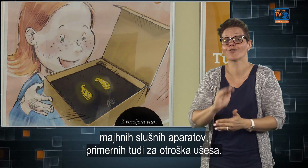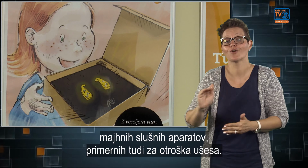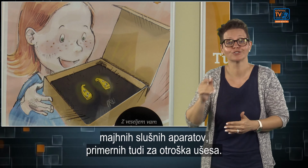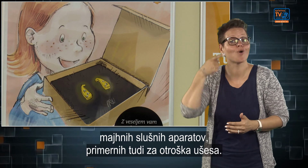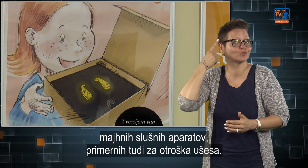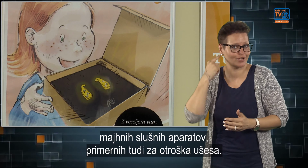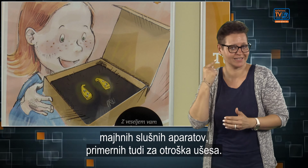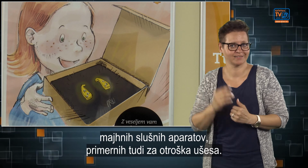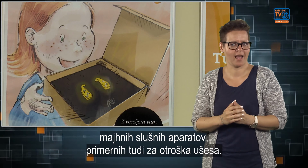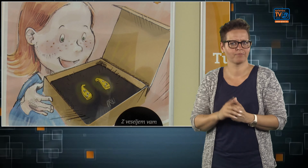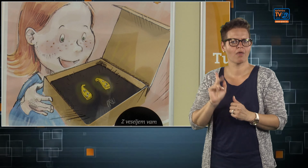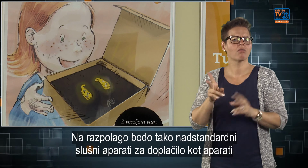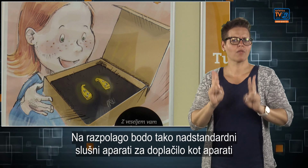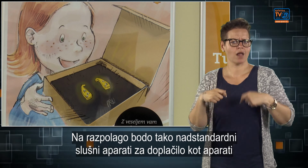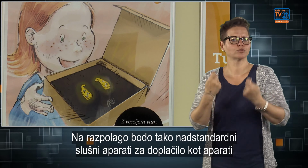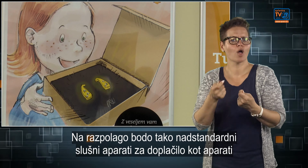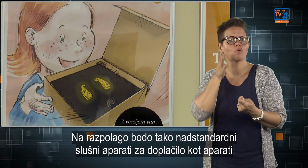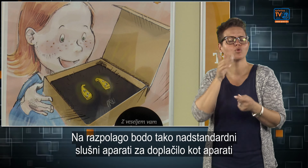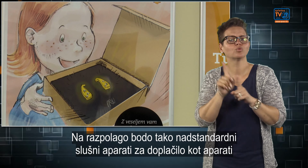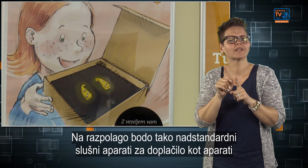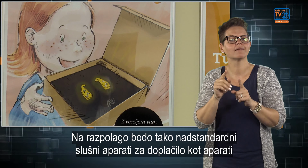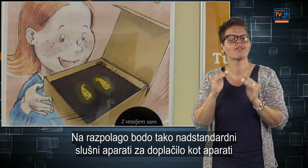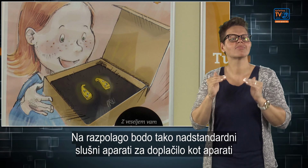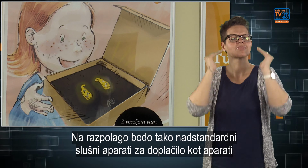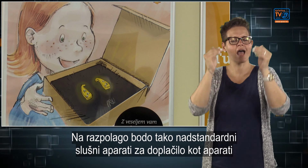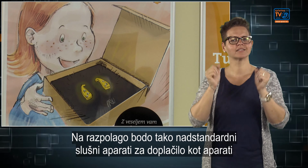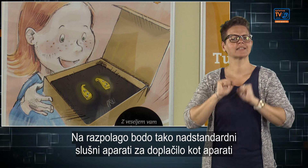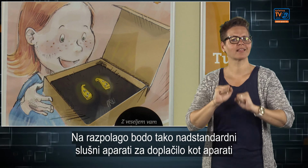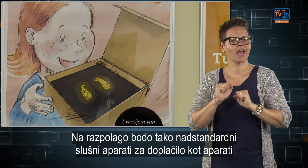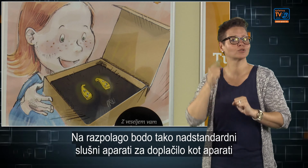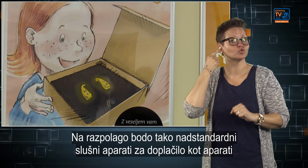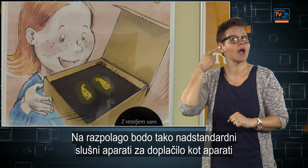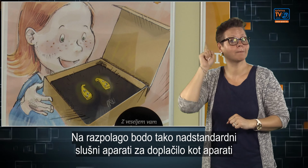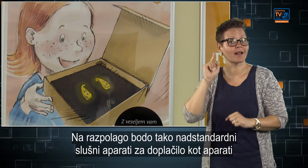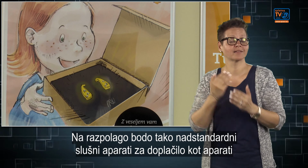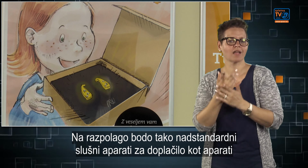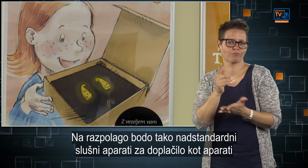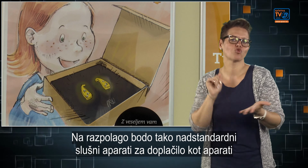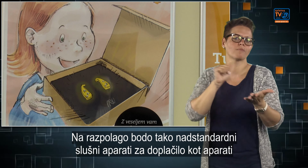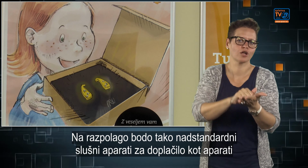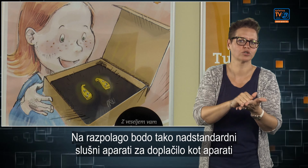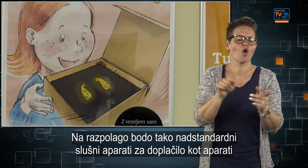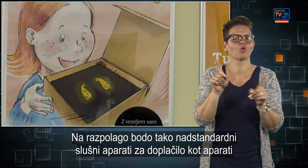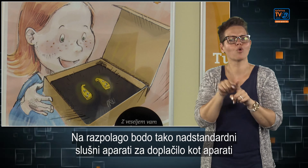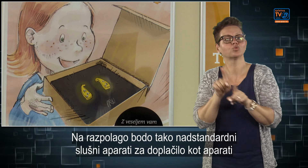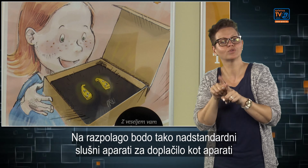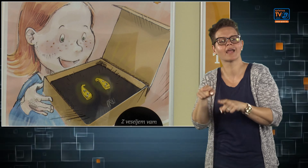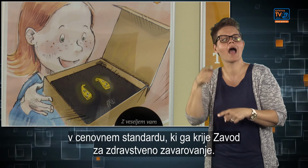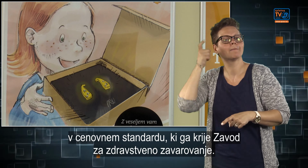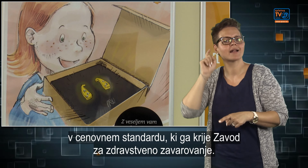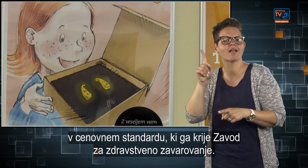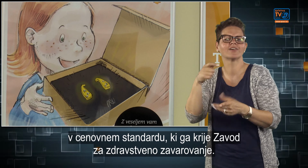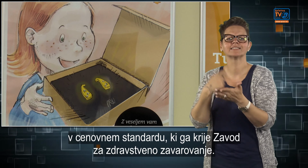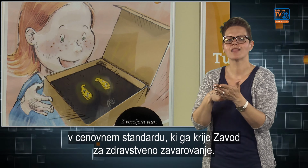za otroška ušesa. Na razpolago bodo tako standardni slušni aparati za to plačilo, kot aparati